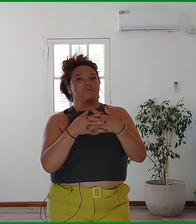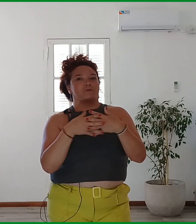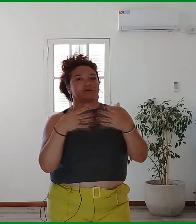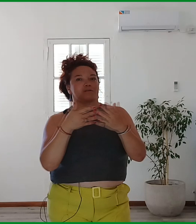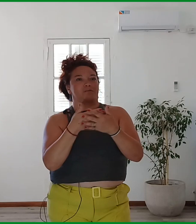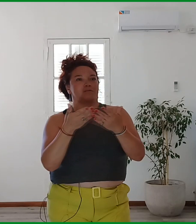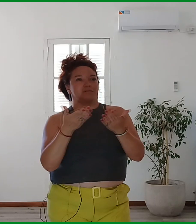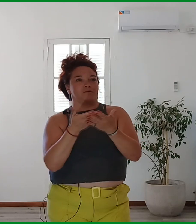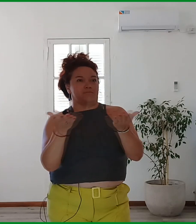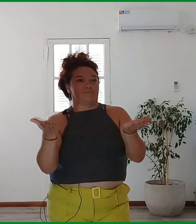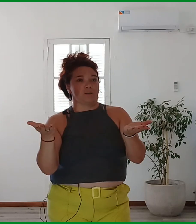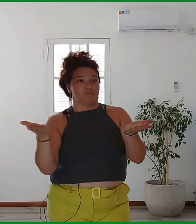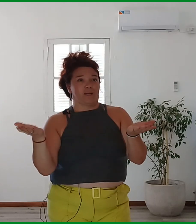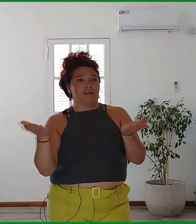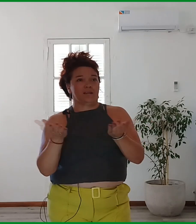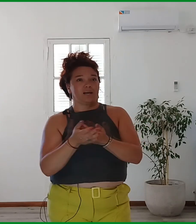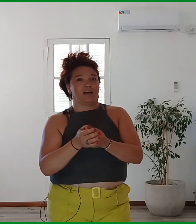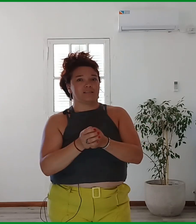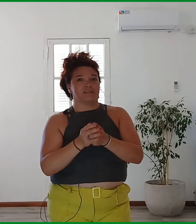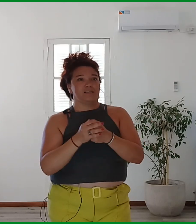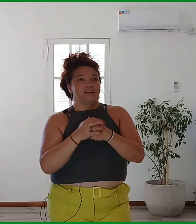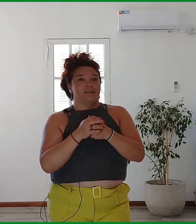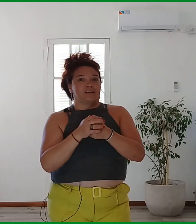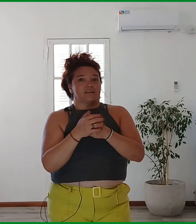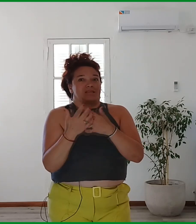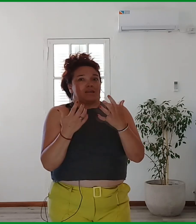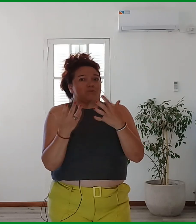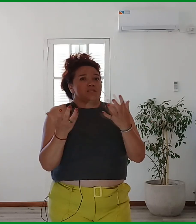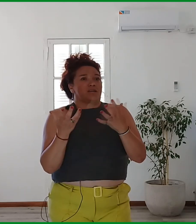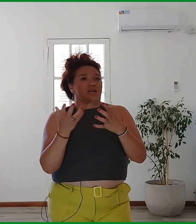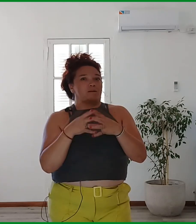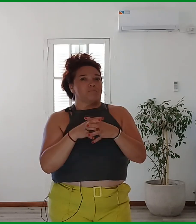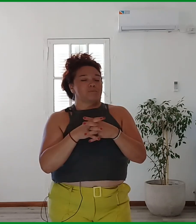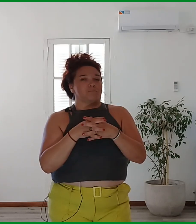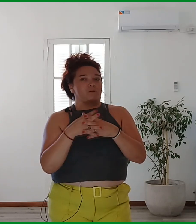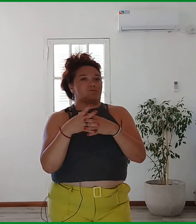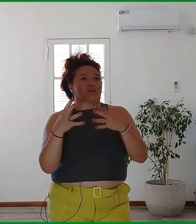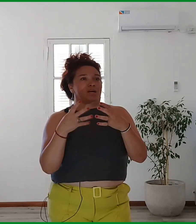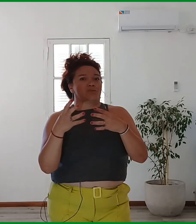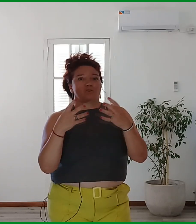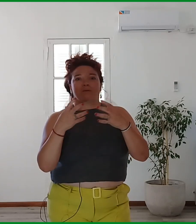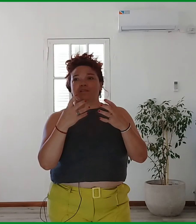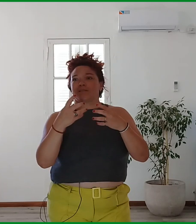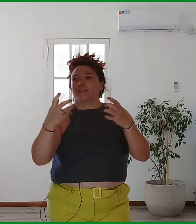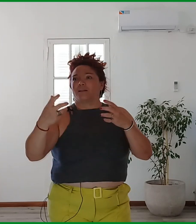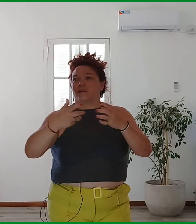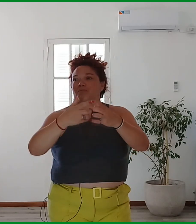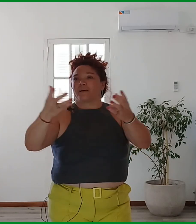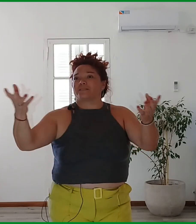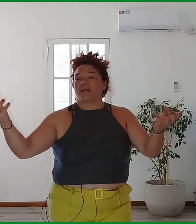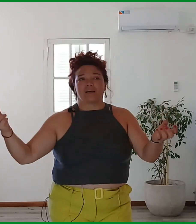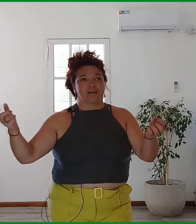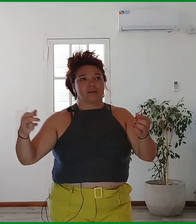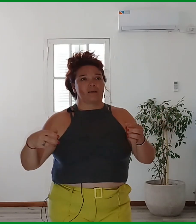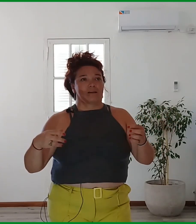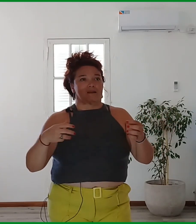por ver murales en la calle, que se dan cuenta que modifica no solamente el paisaje